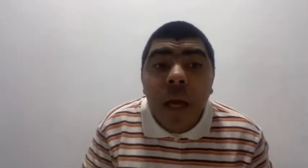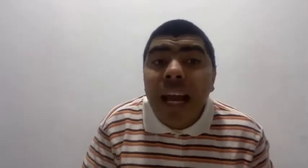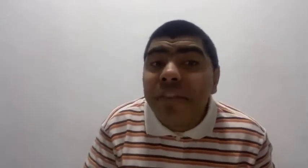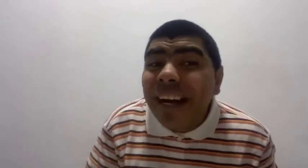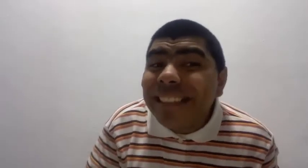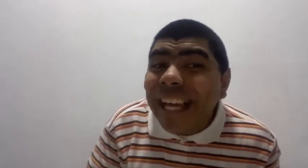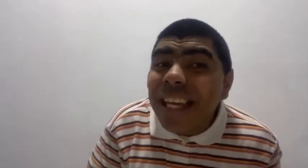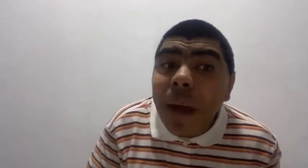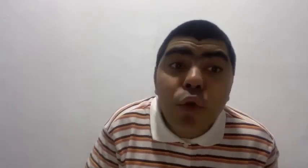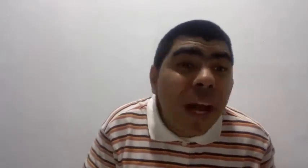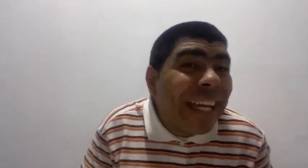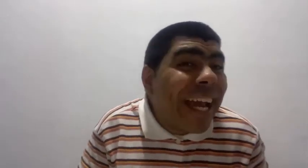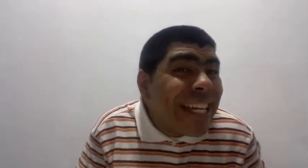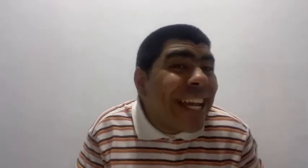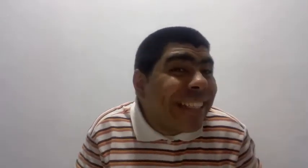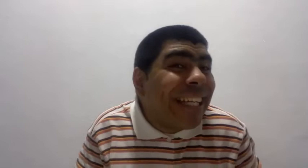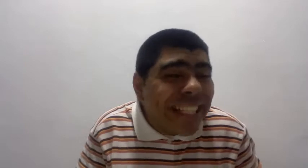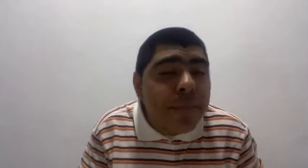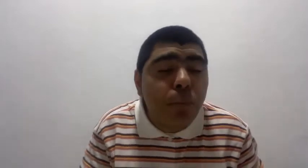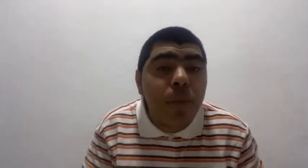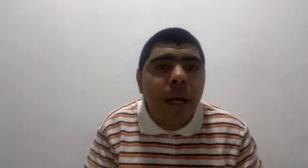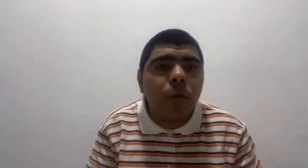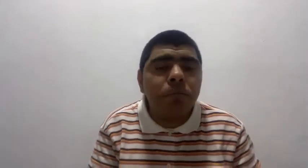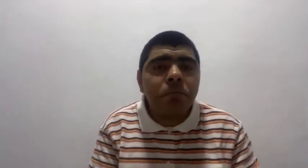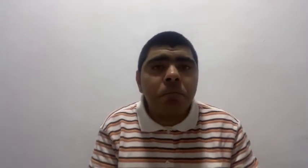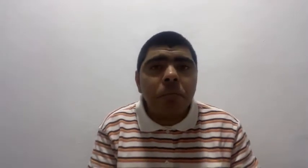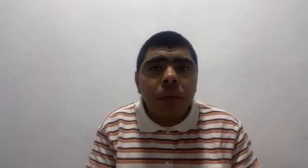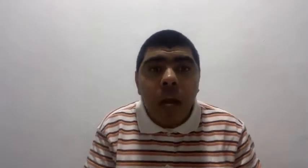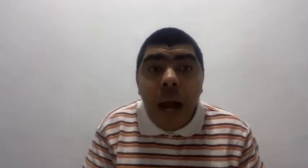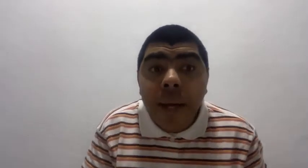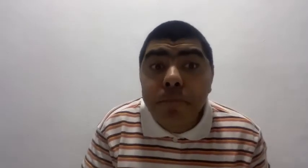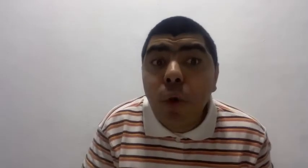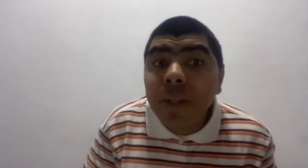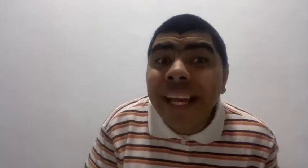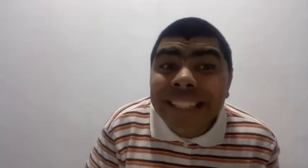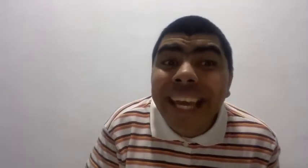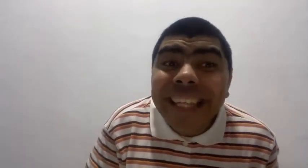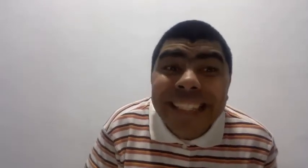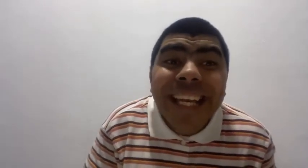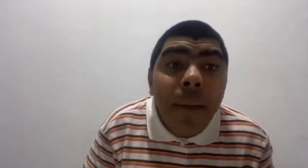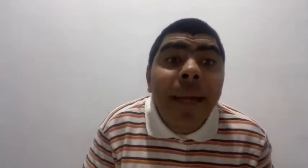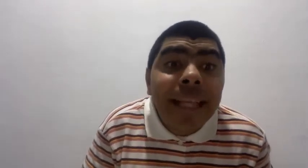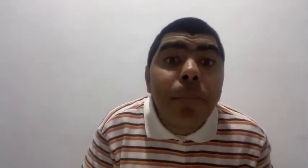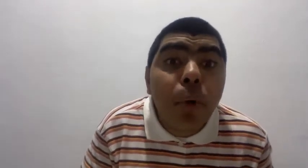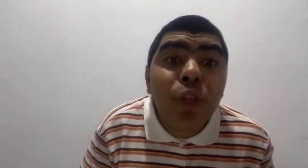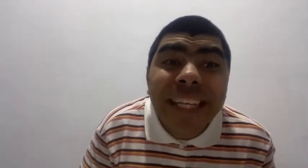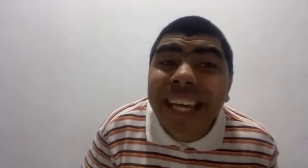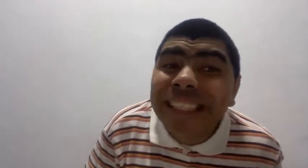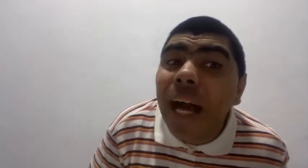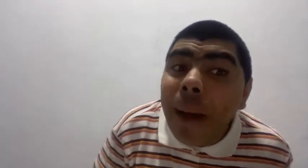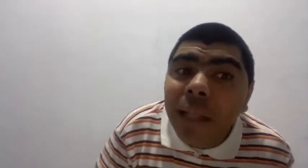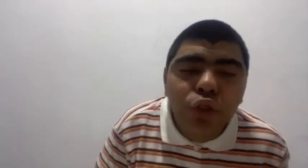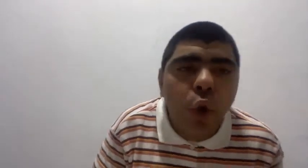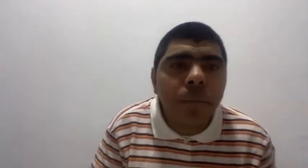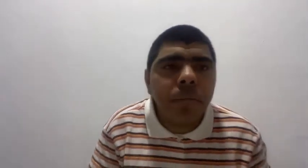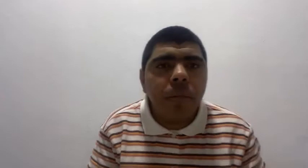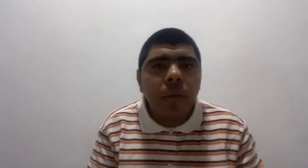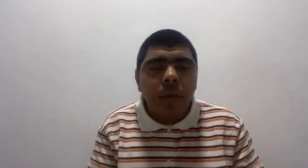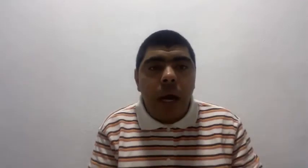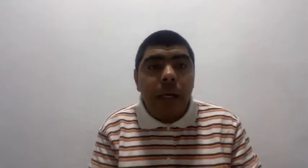la falta de madurez que hay en este tiempo, hermano. Amén, porque el que dice la verdad es porque te está amando.